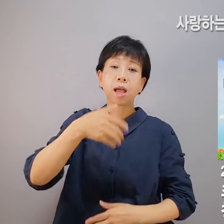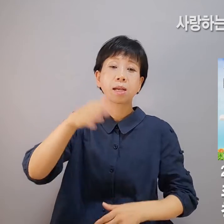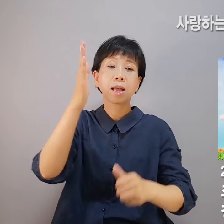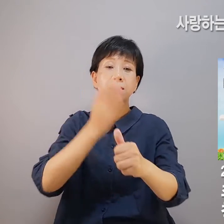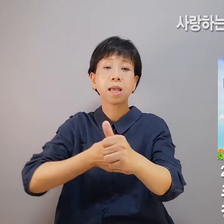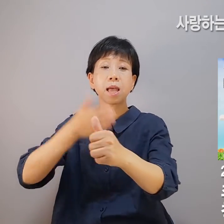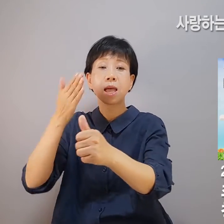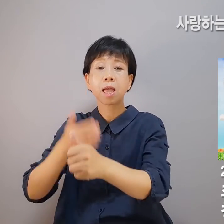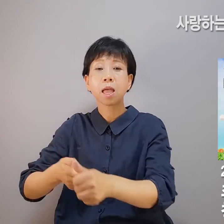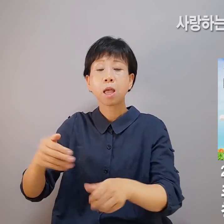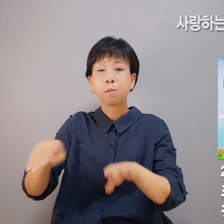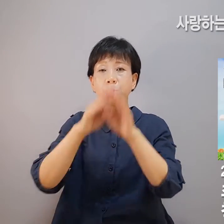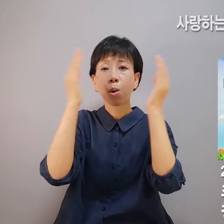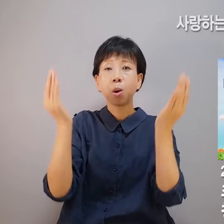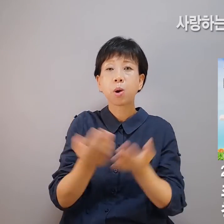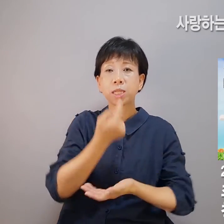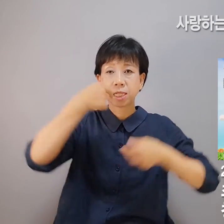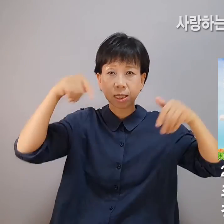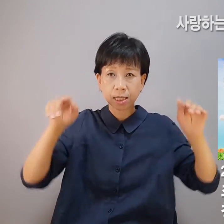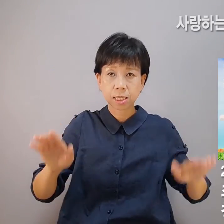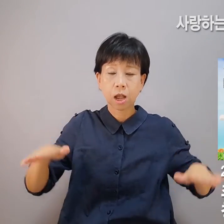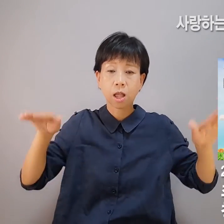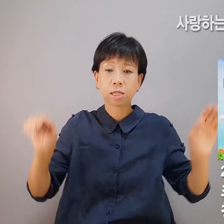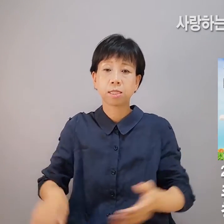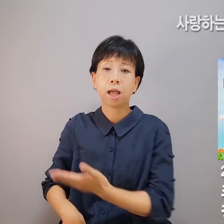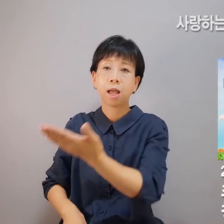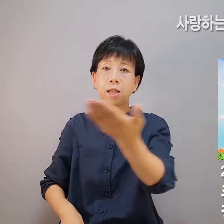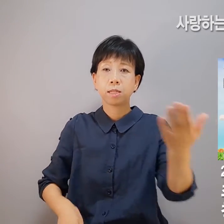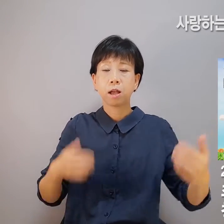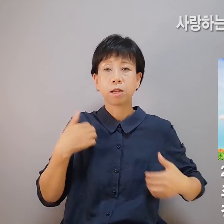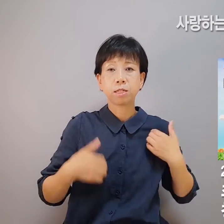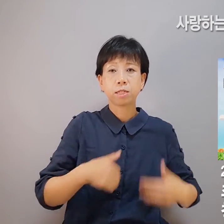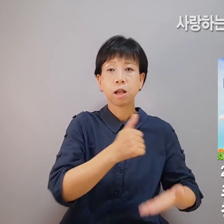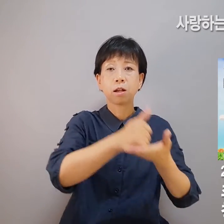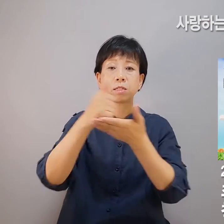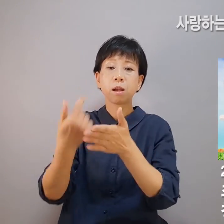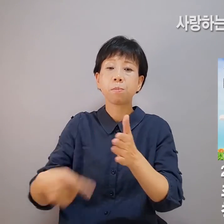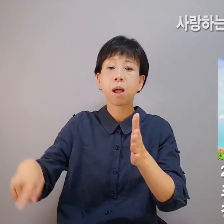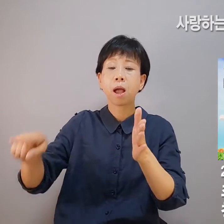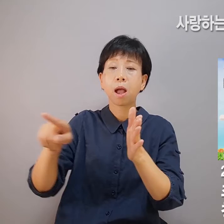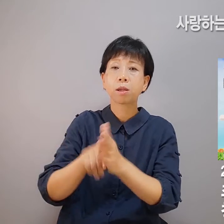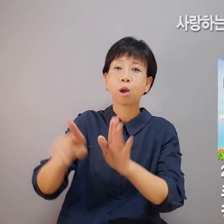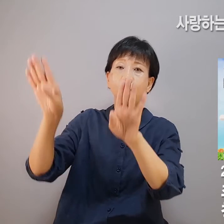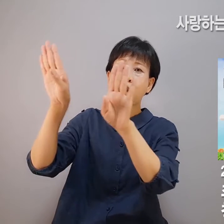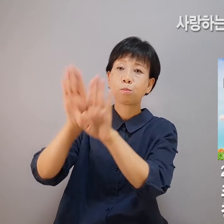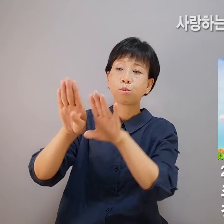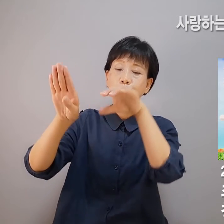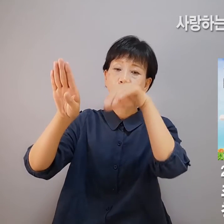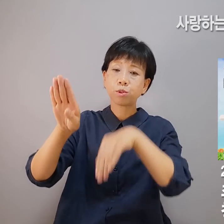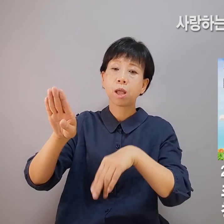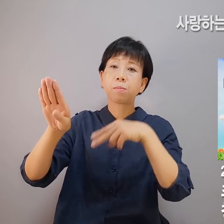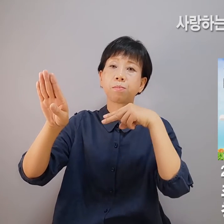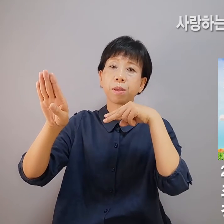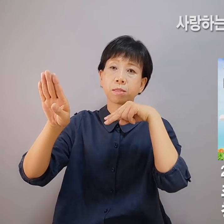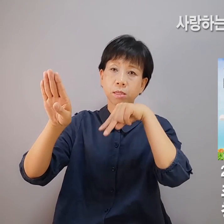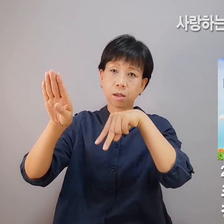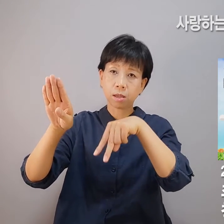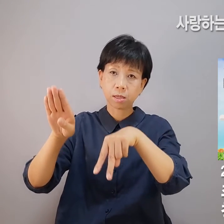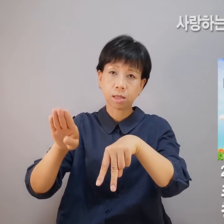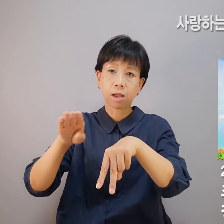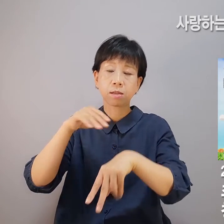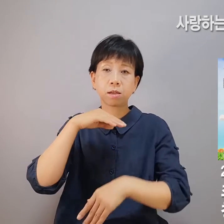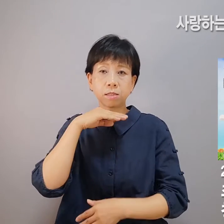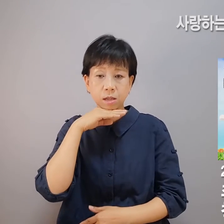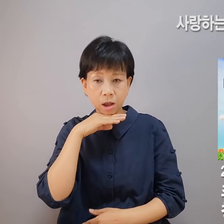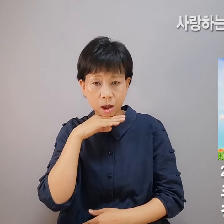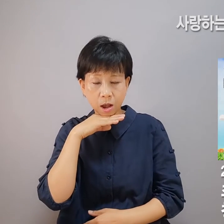천성문만 바라고 나가세. 모든 천사 너희를 영접하러 문